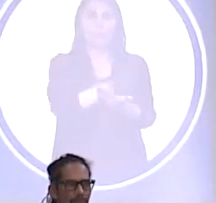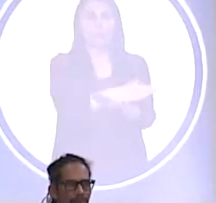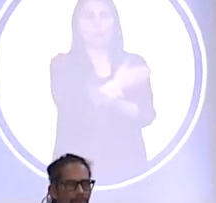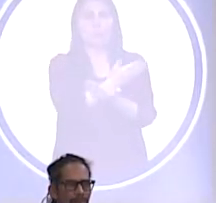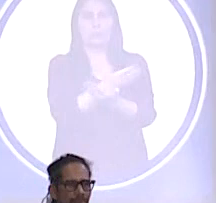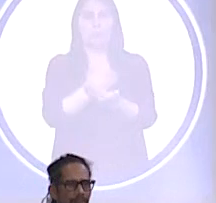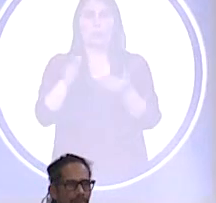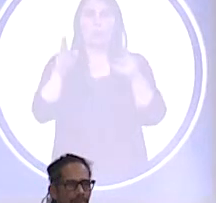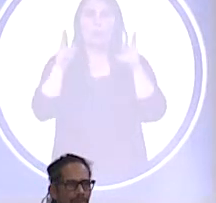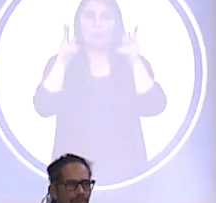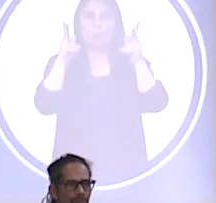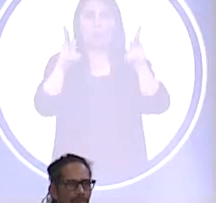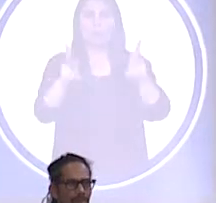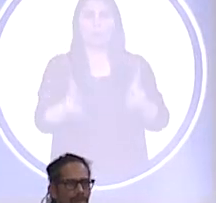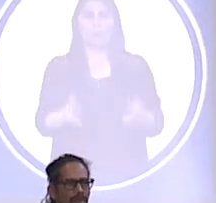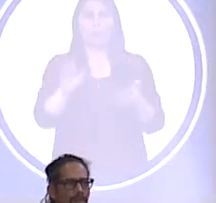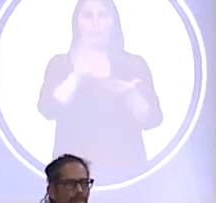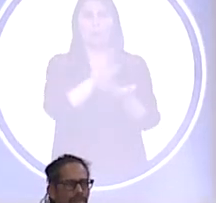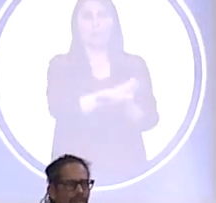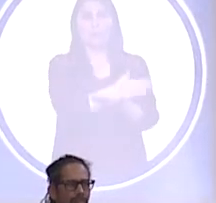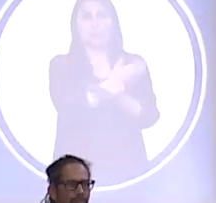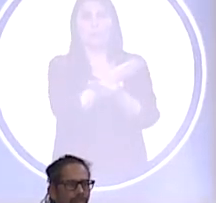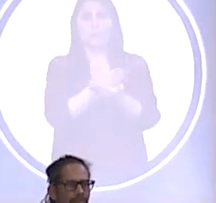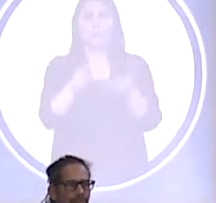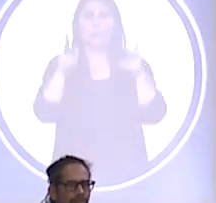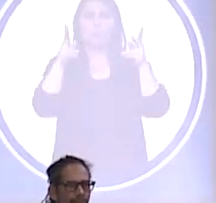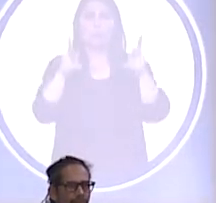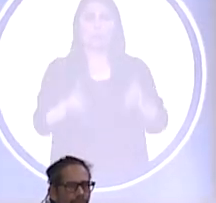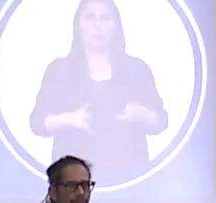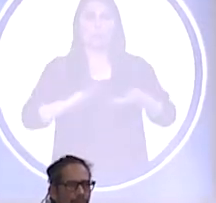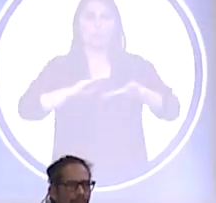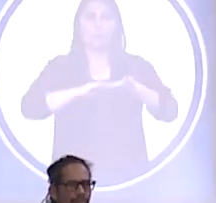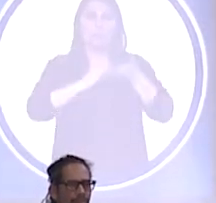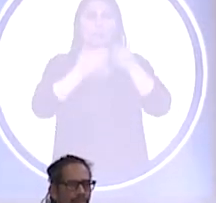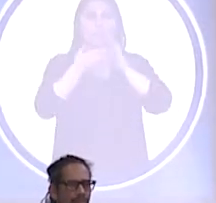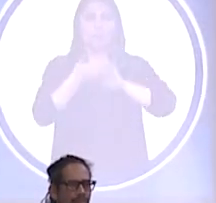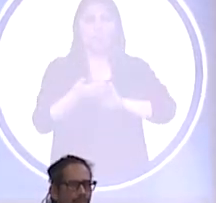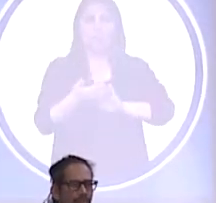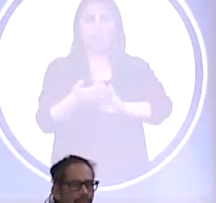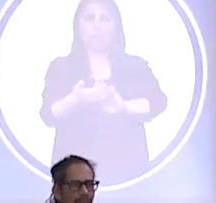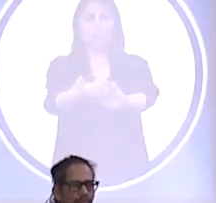o no los cantores